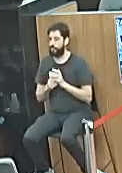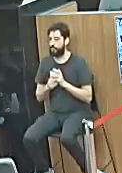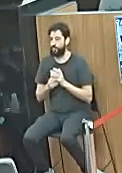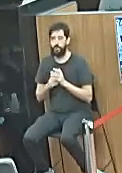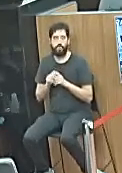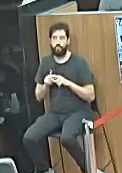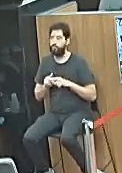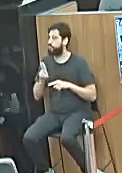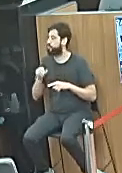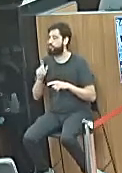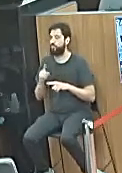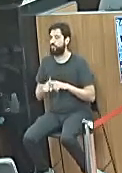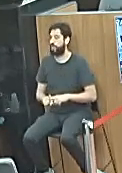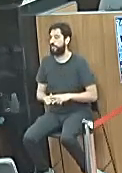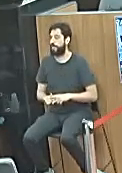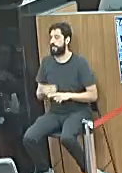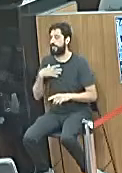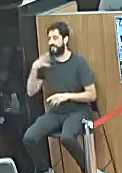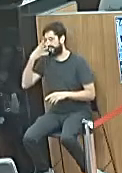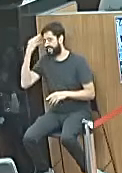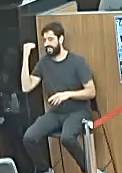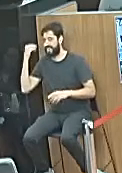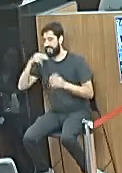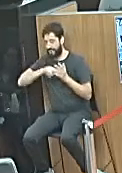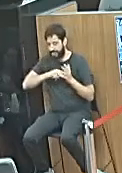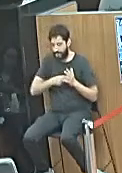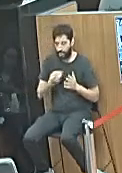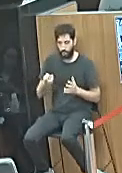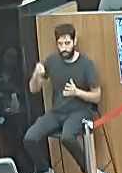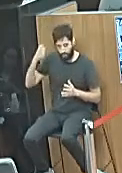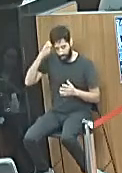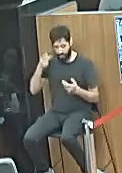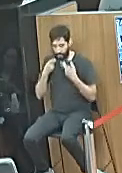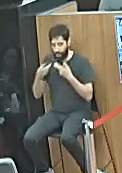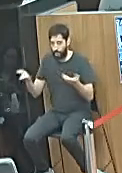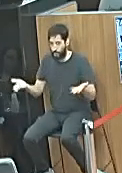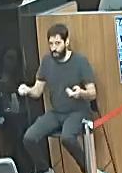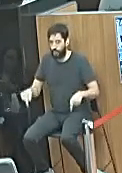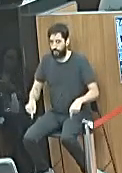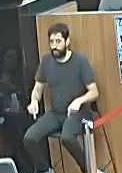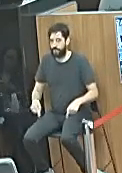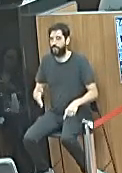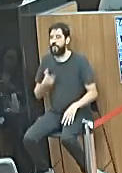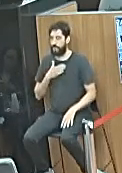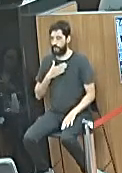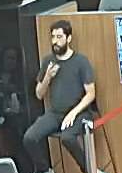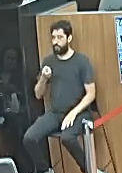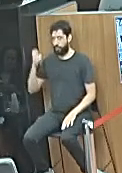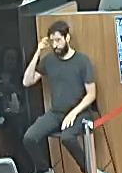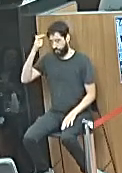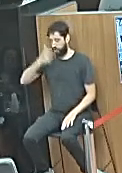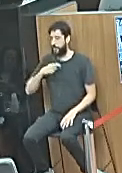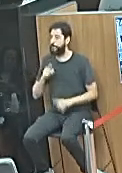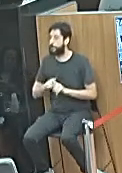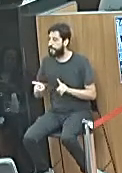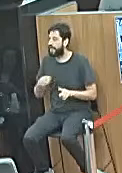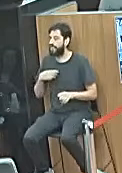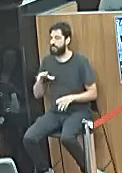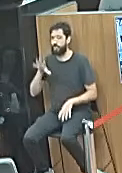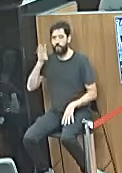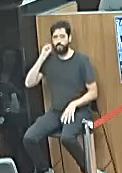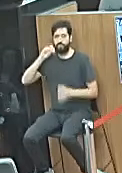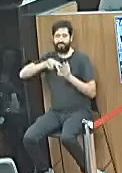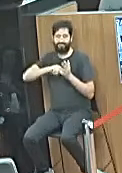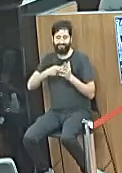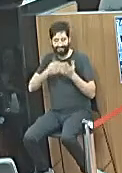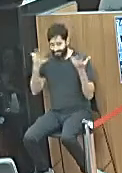mais vou esquecer a definição de cultura que a maria alves colocou aqui hoje foi o so da cultura mas nunca houve uma definição tão linda